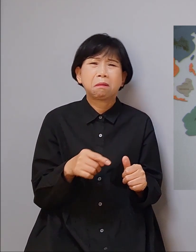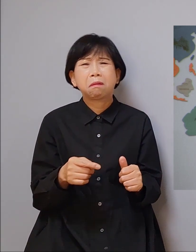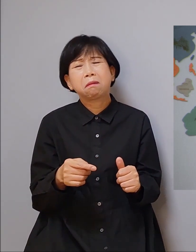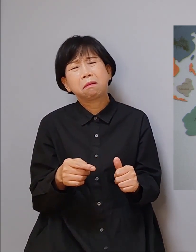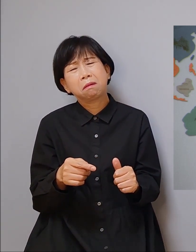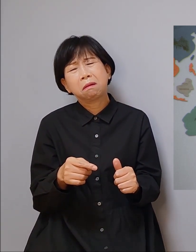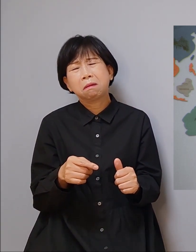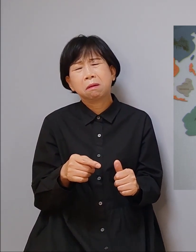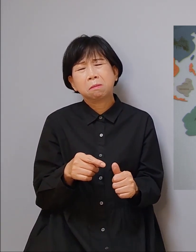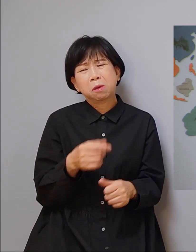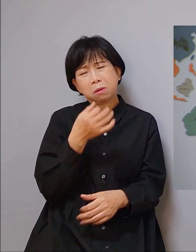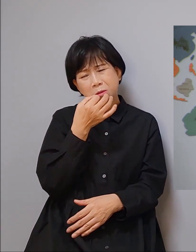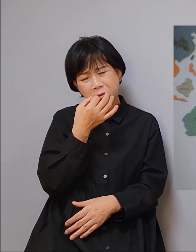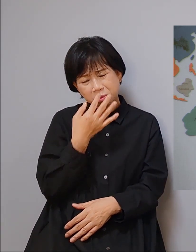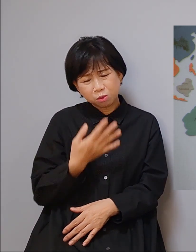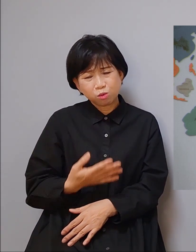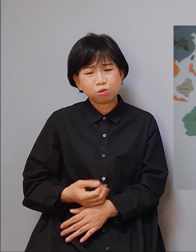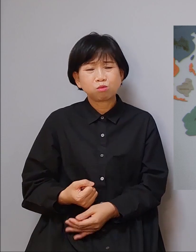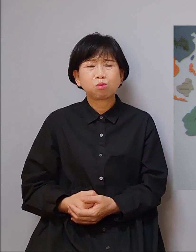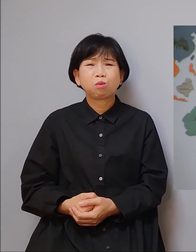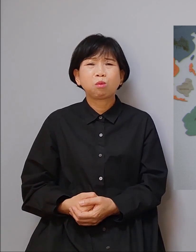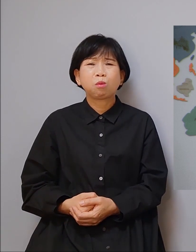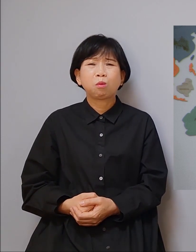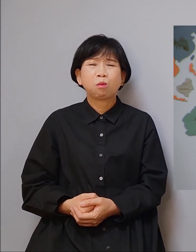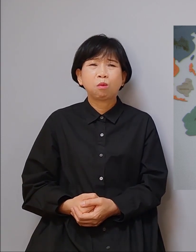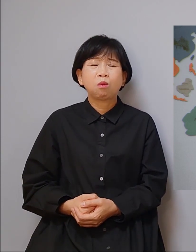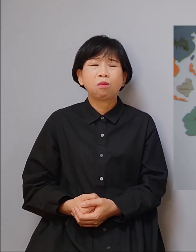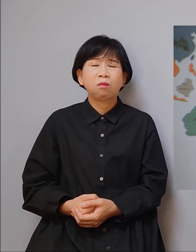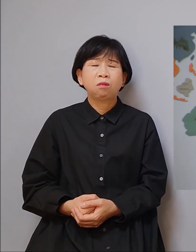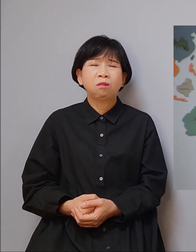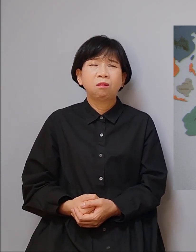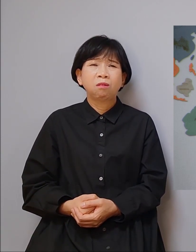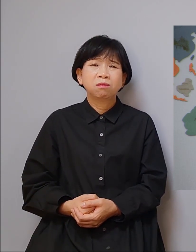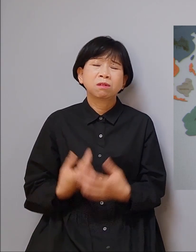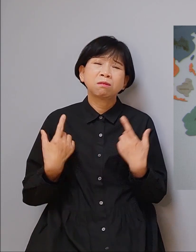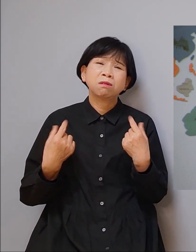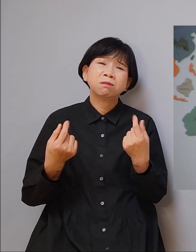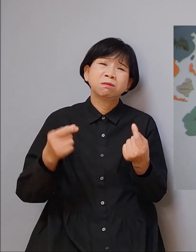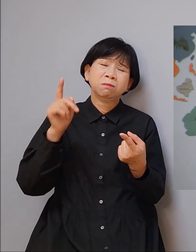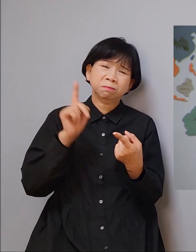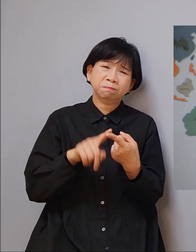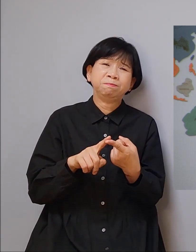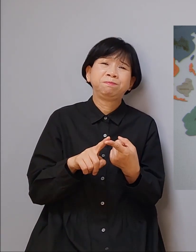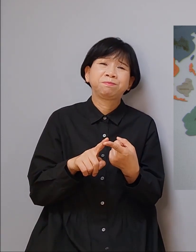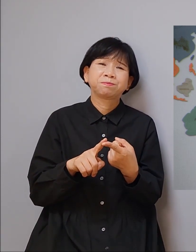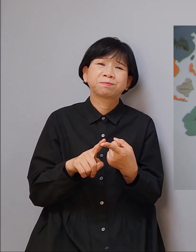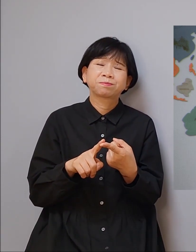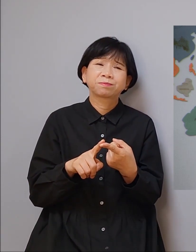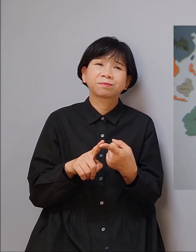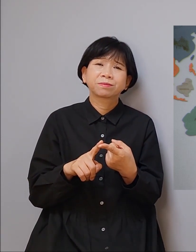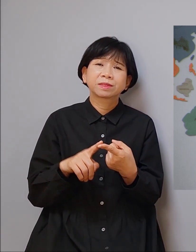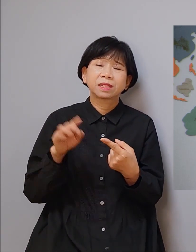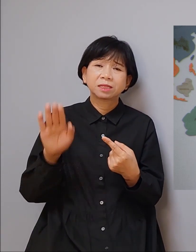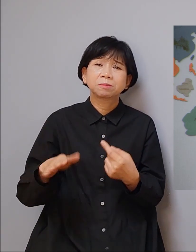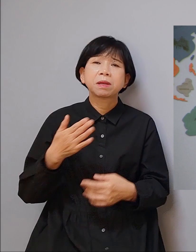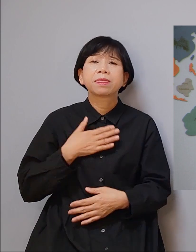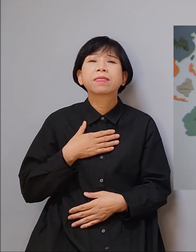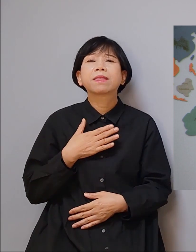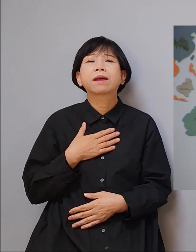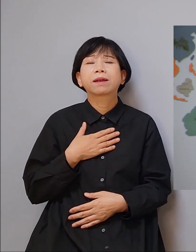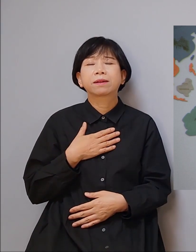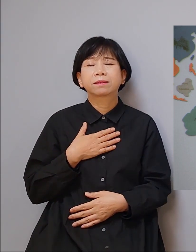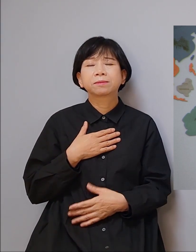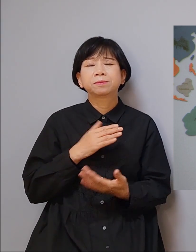겪고 싶지 않아요 해도 상황이 안 바뀔 수 있어요. 그러나 그 상황 안에 있는 우리를